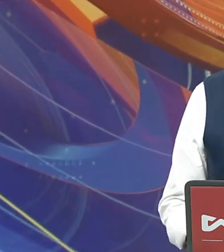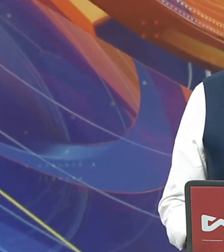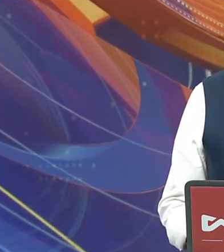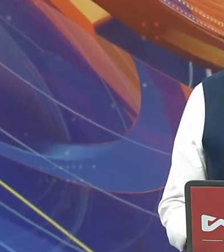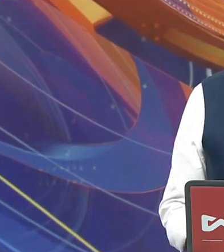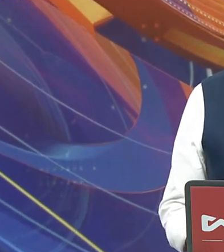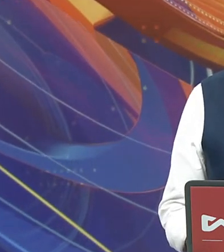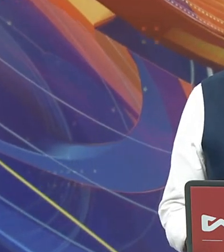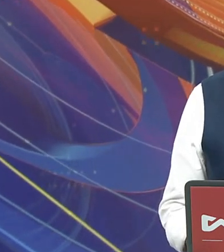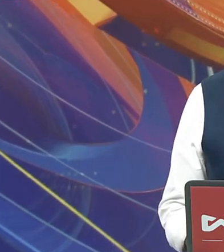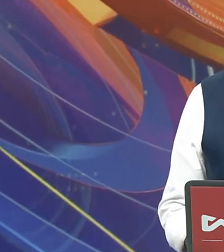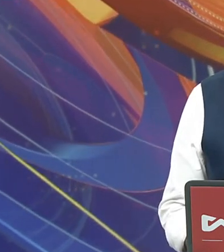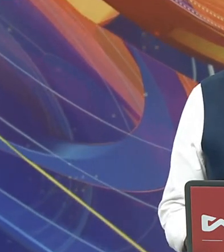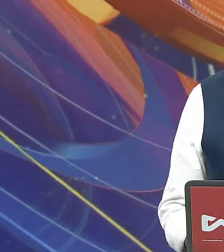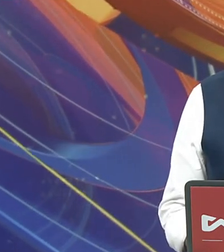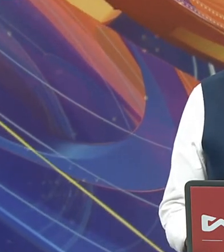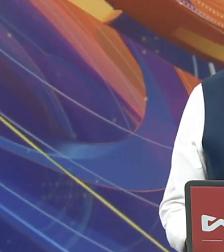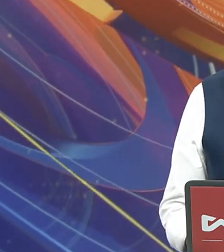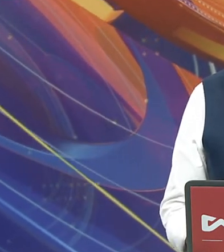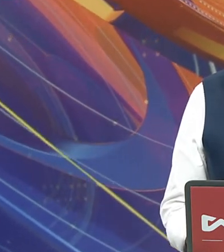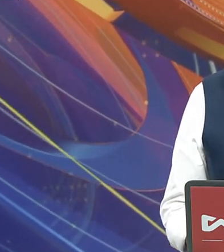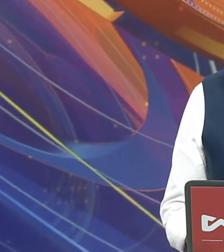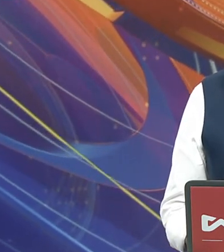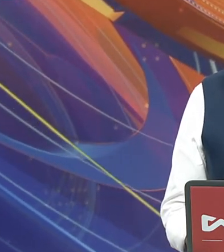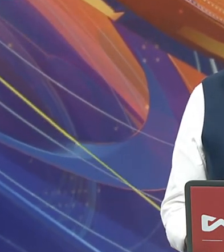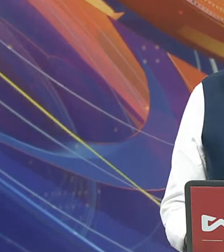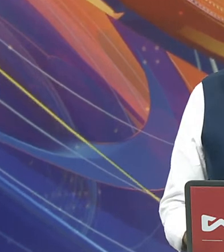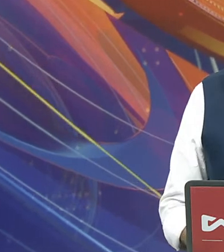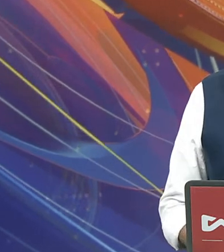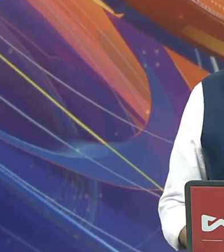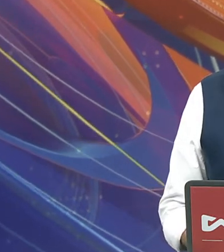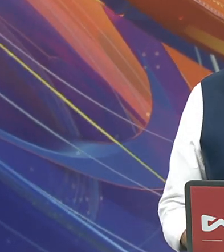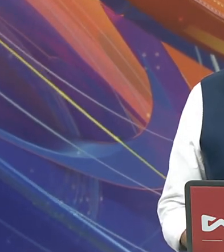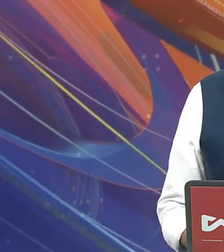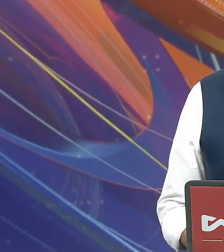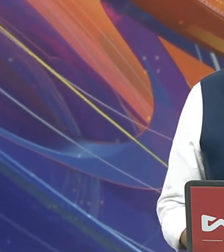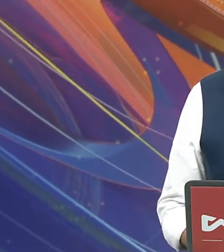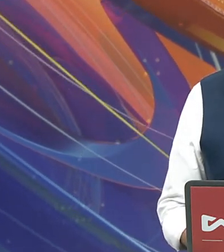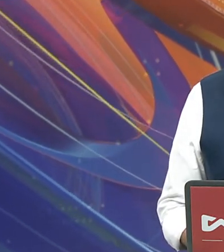अति विशिष्ट सेवा मेडल और विशिष्ट सेवा मेडल सहित कुल 82 मेडल प्रदान